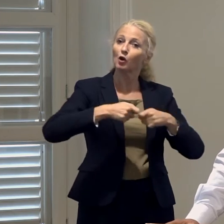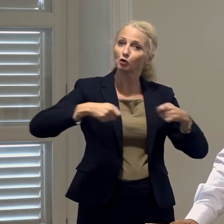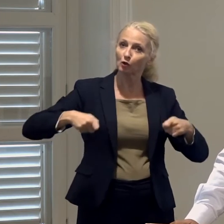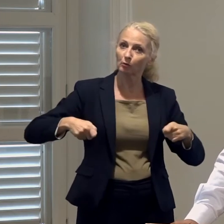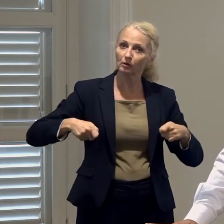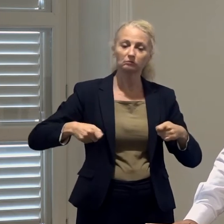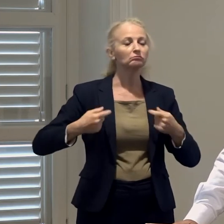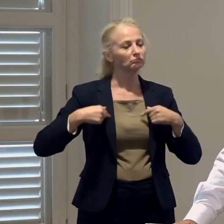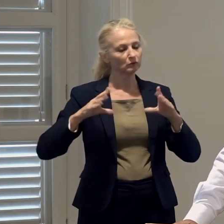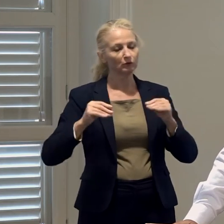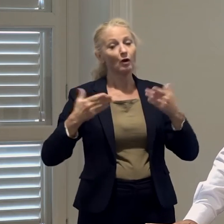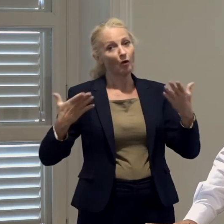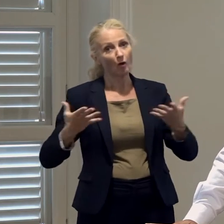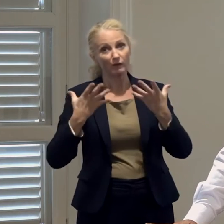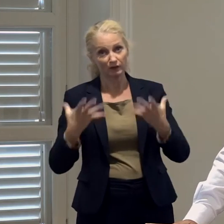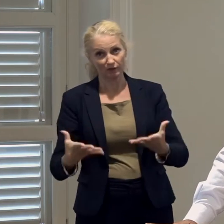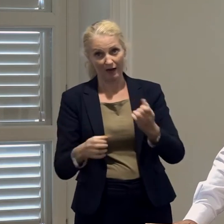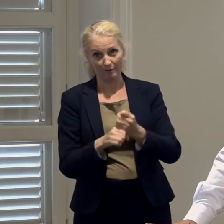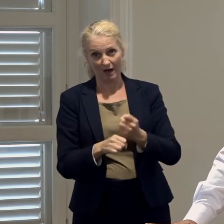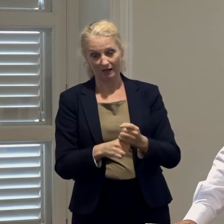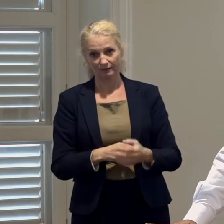of verzwaren.